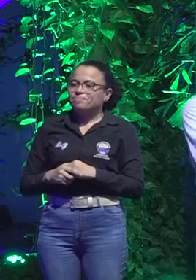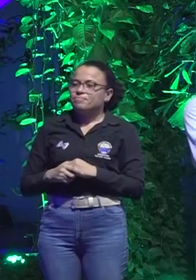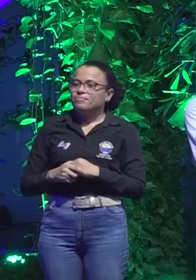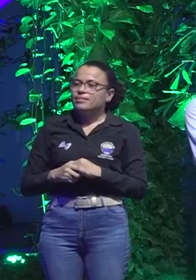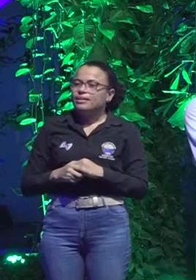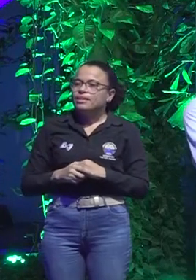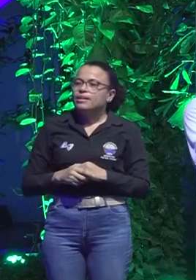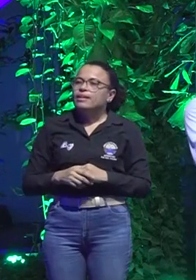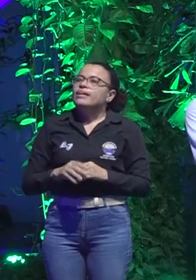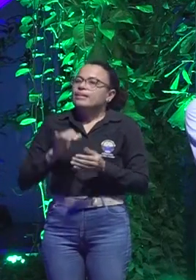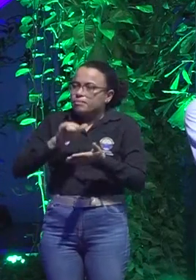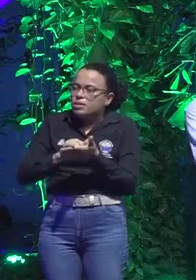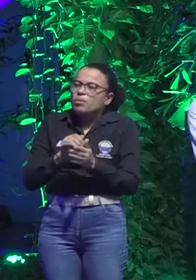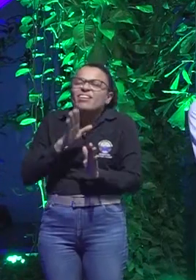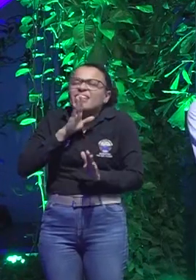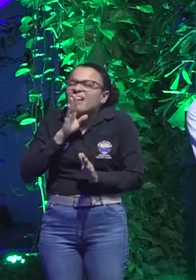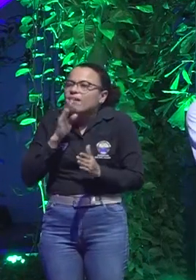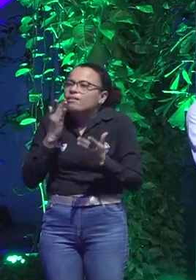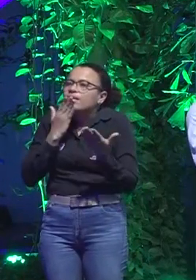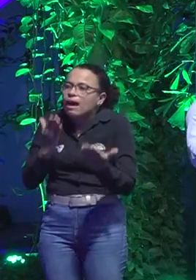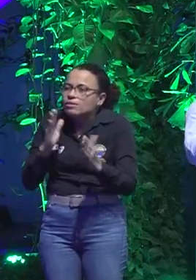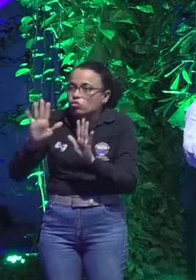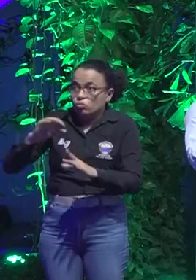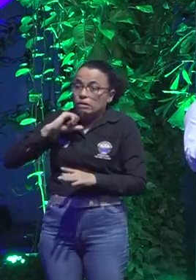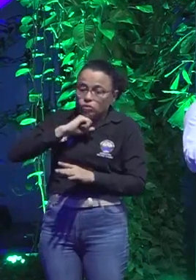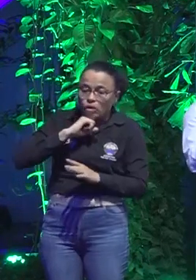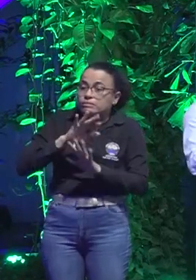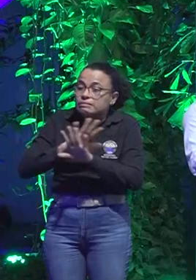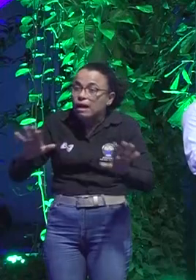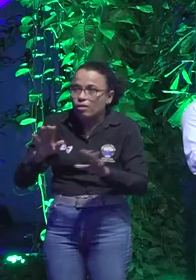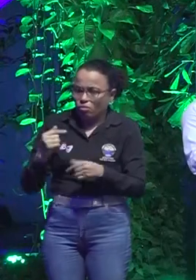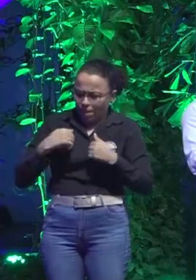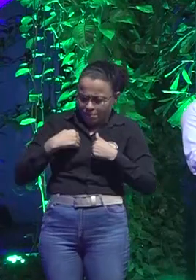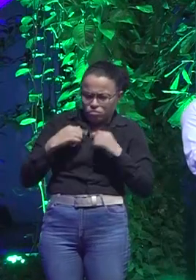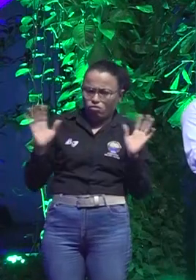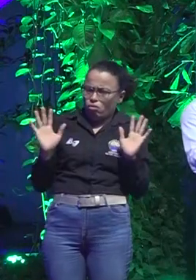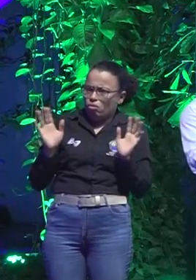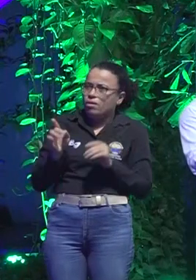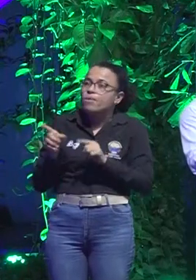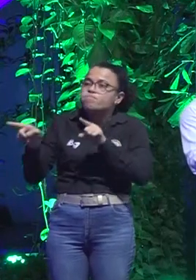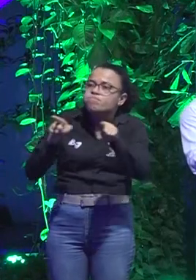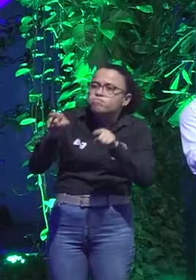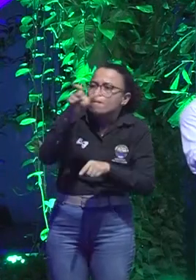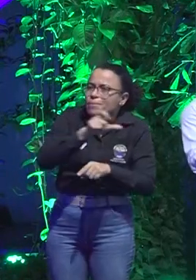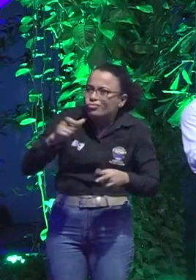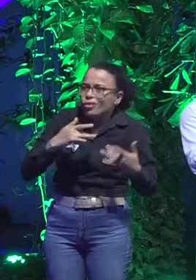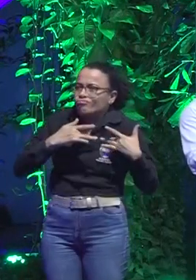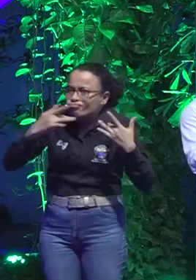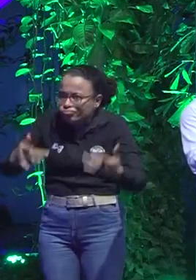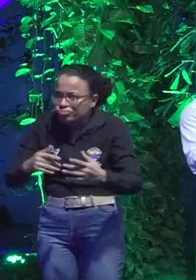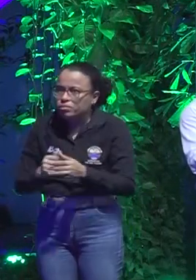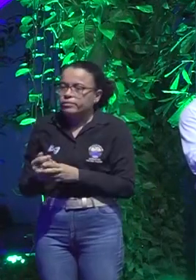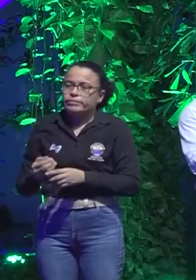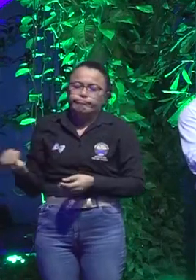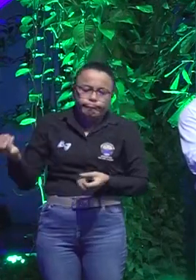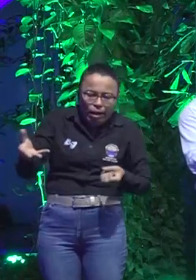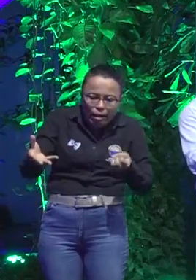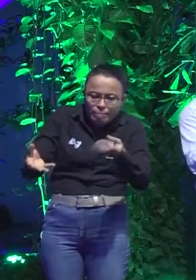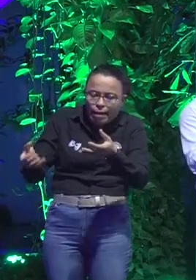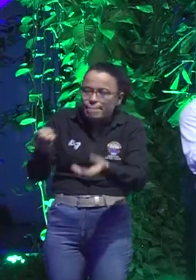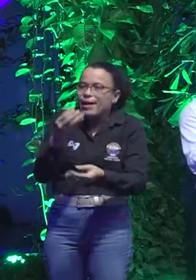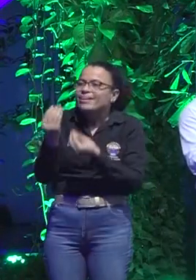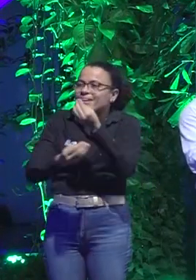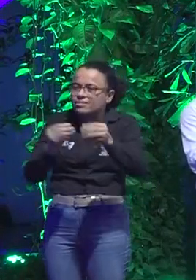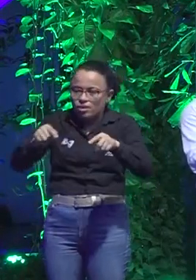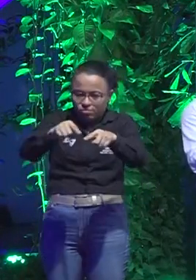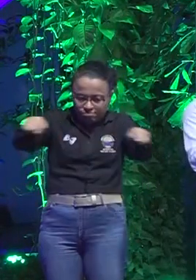donaron, los del voluntariado, moneditas que fueron, hicieron, y cuando uno suma 170 millones, hicieron el pabellón, camas nuevas,